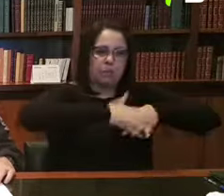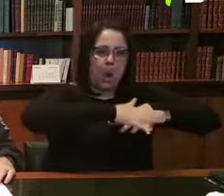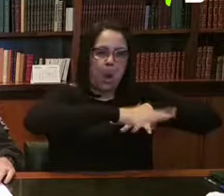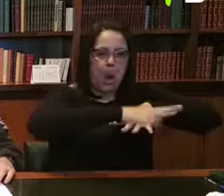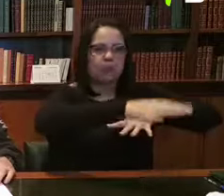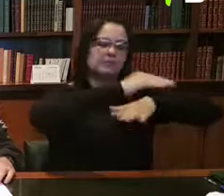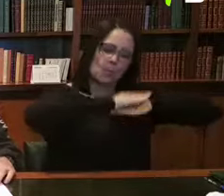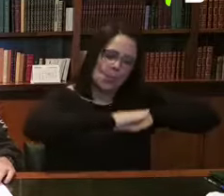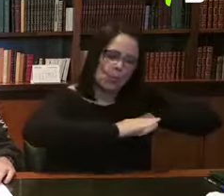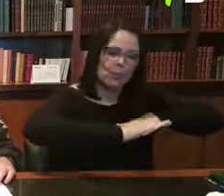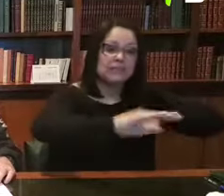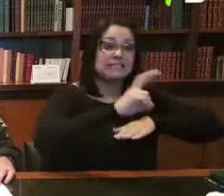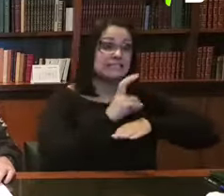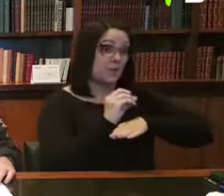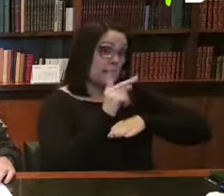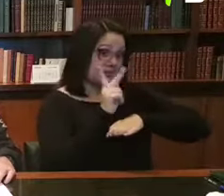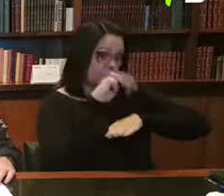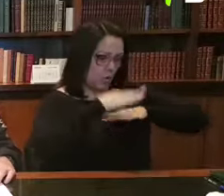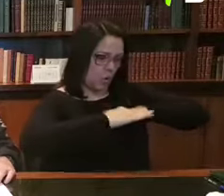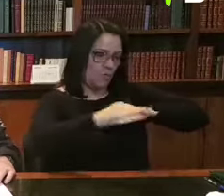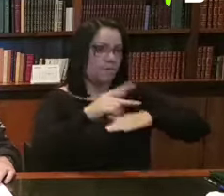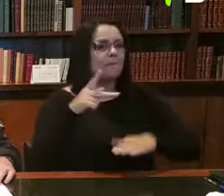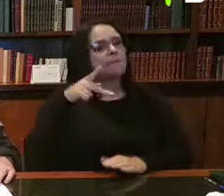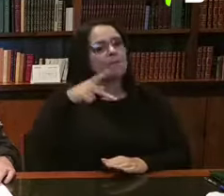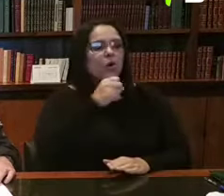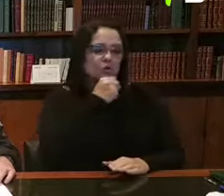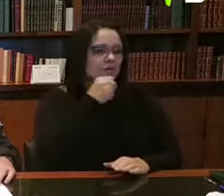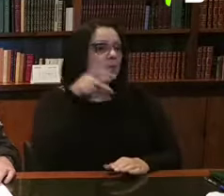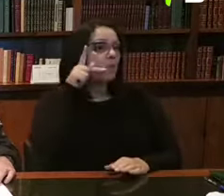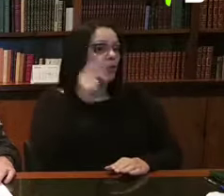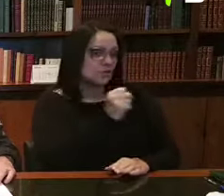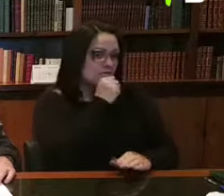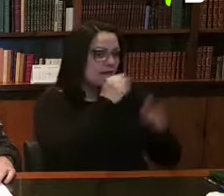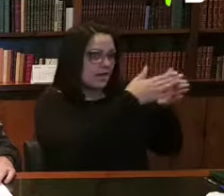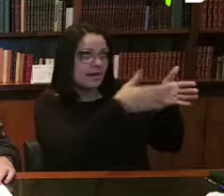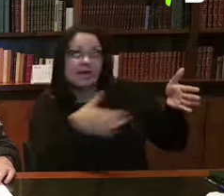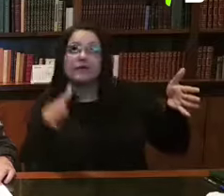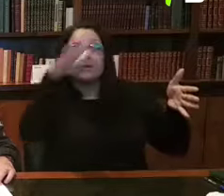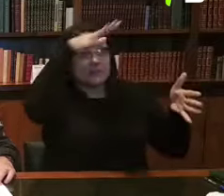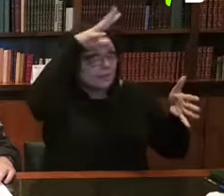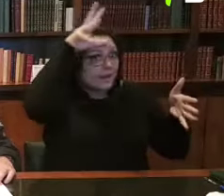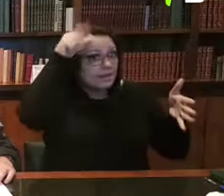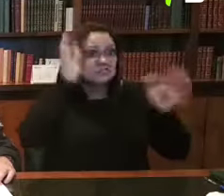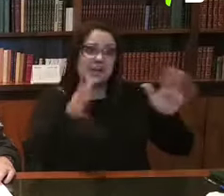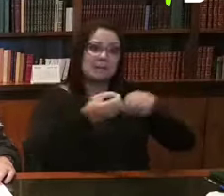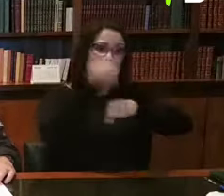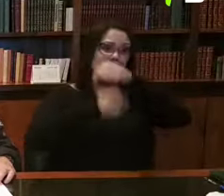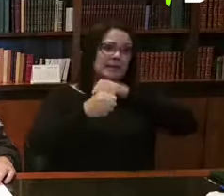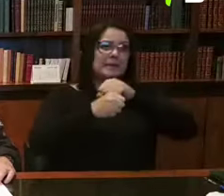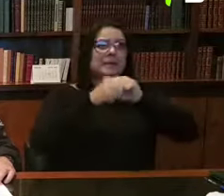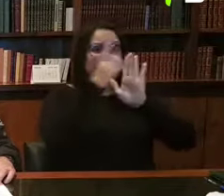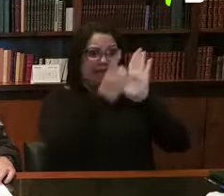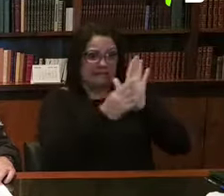km da br 309 porto velho-manaus ela era totalmente assaltada foi totalmente asfaltado